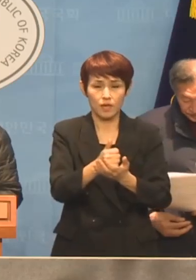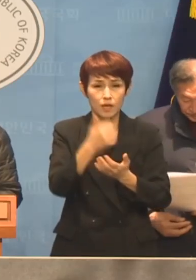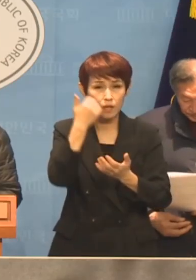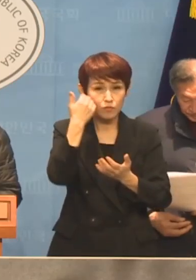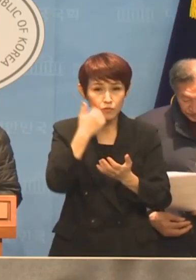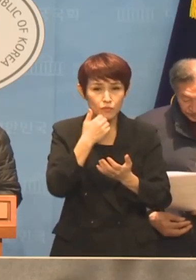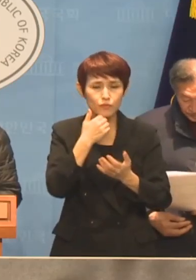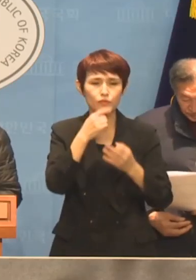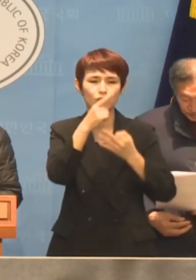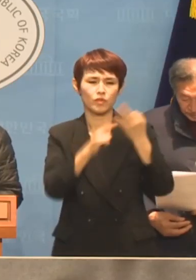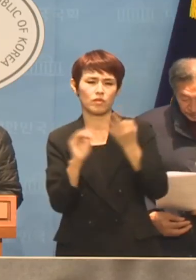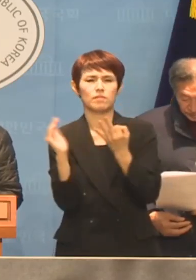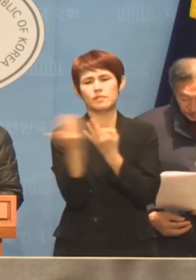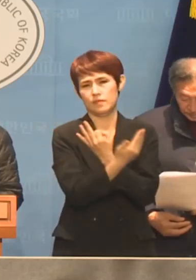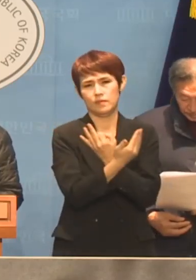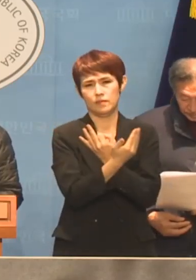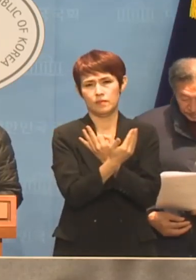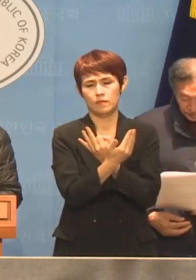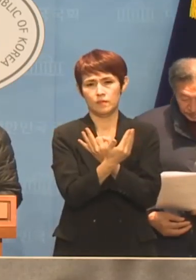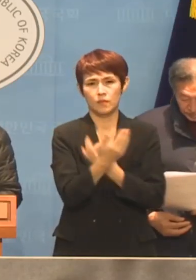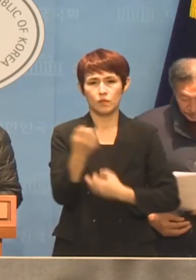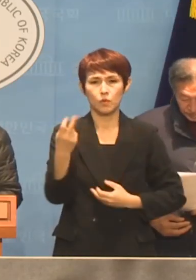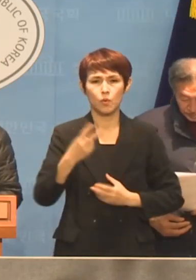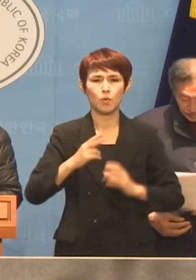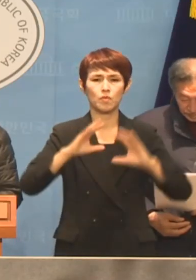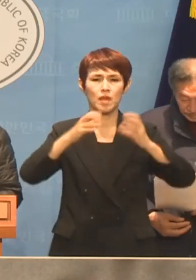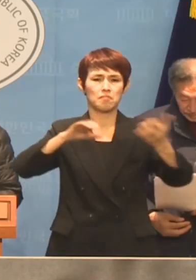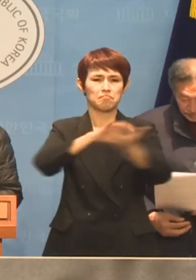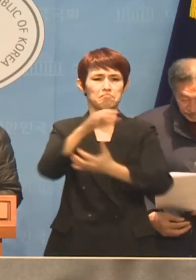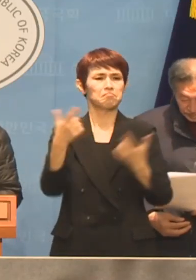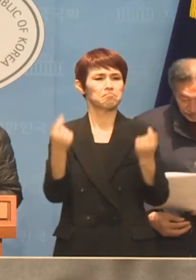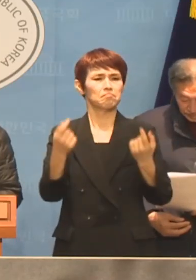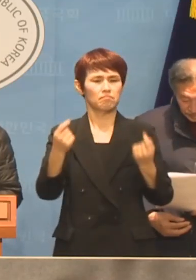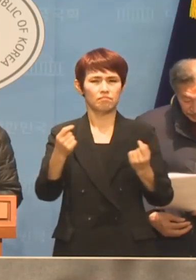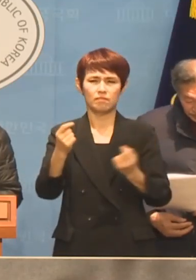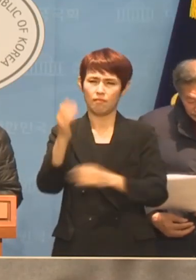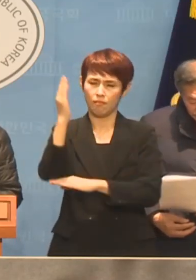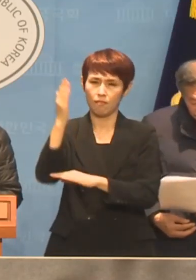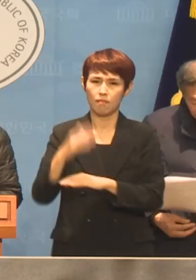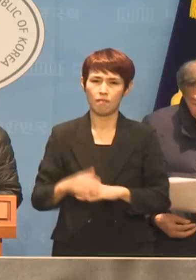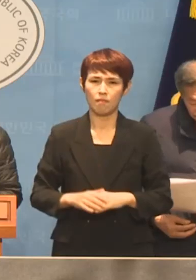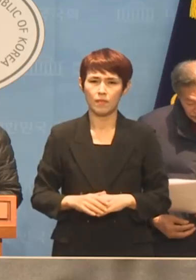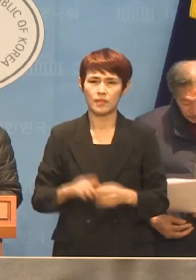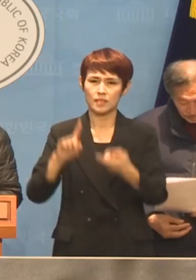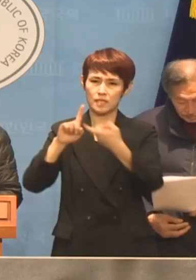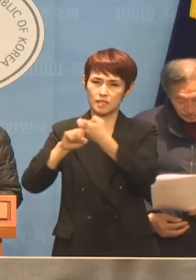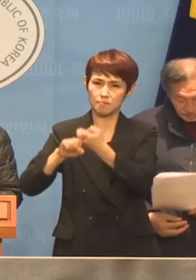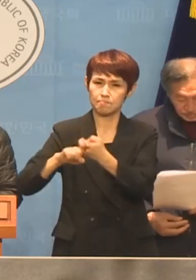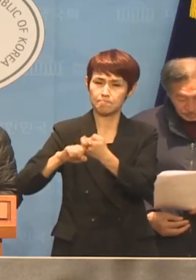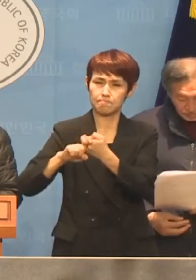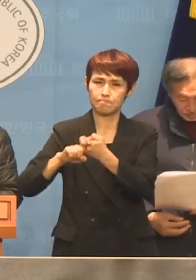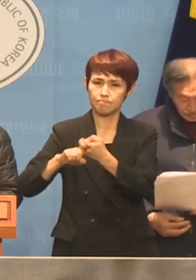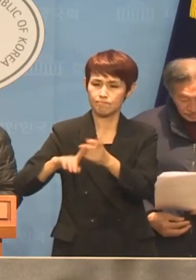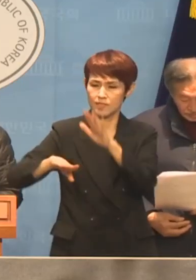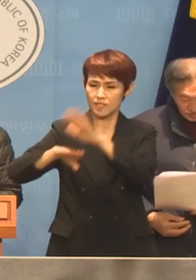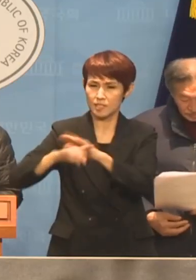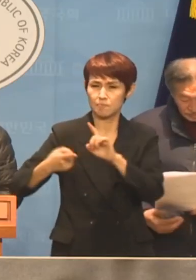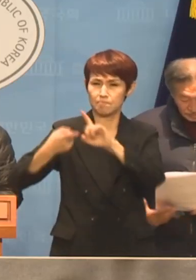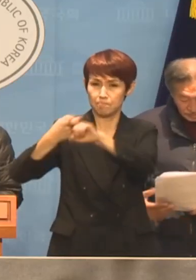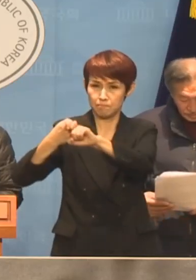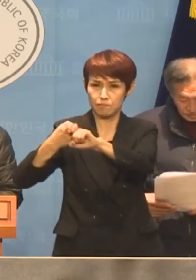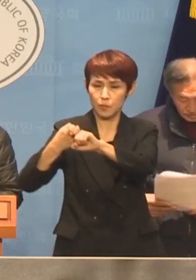윤석열을 비호하고 내란의 정당성을 주장하며 극우 세력을 선동하기 위해